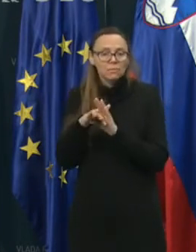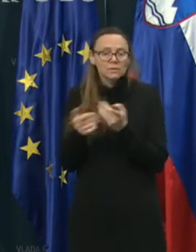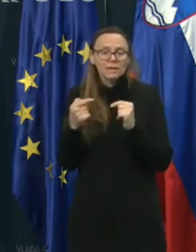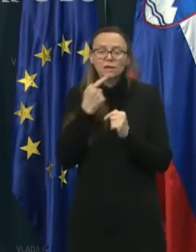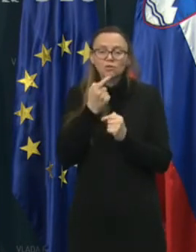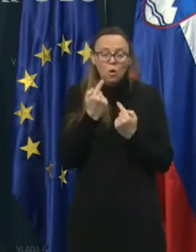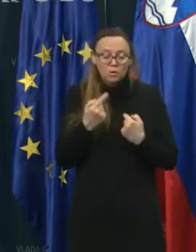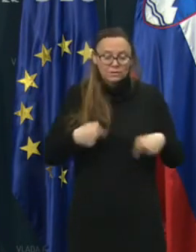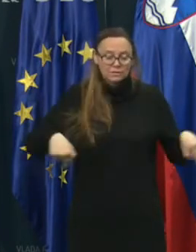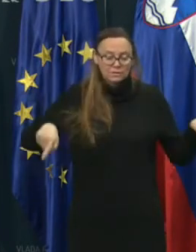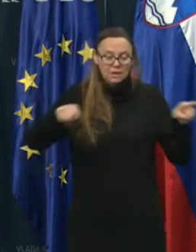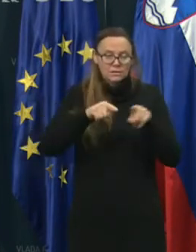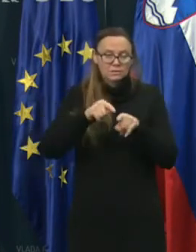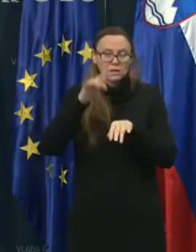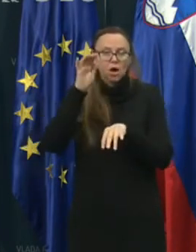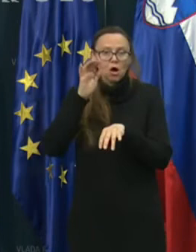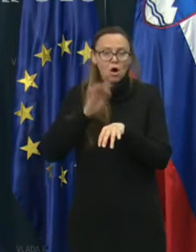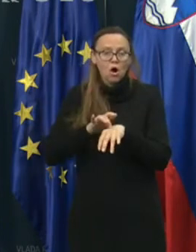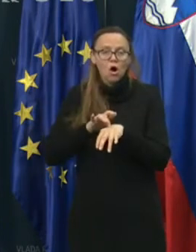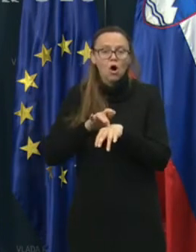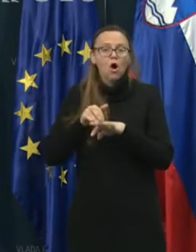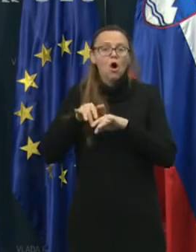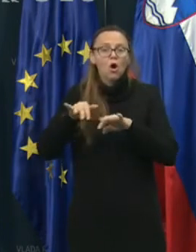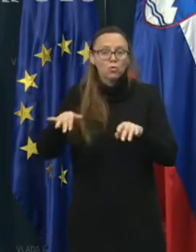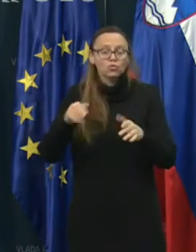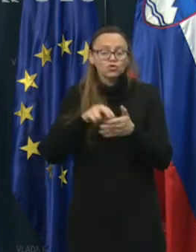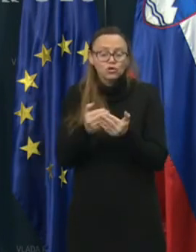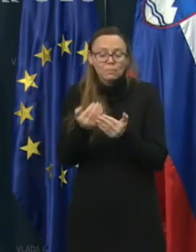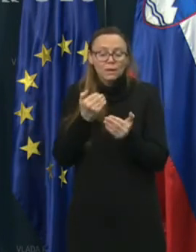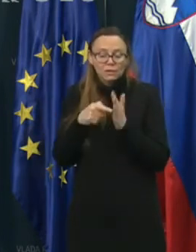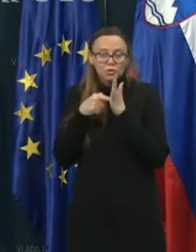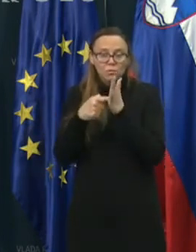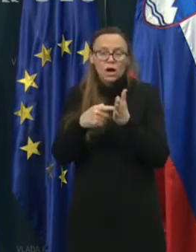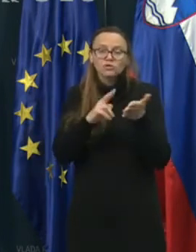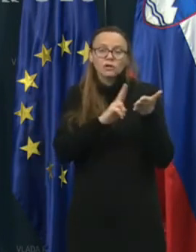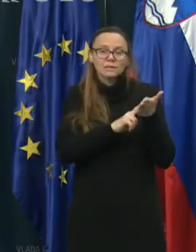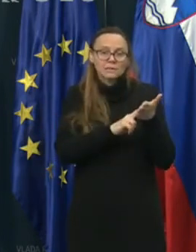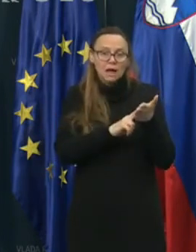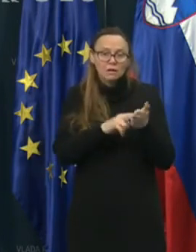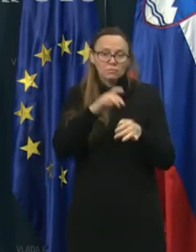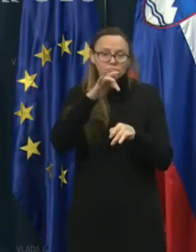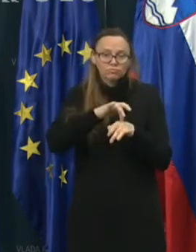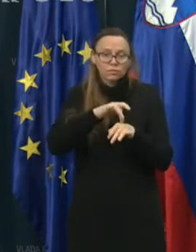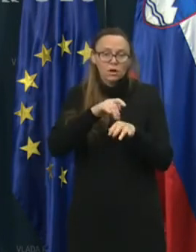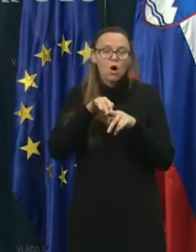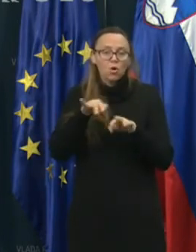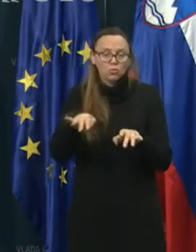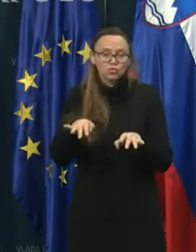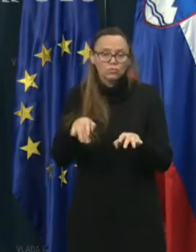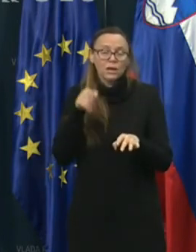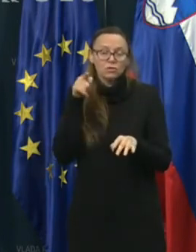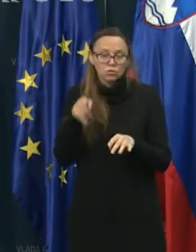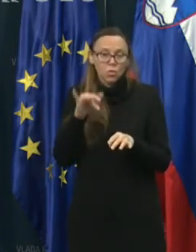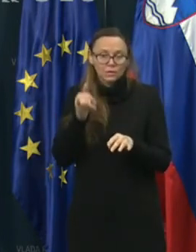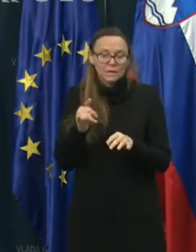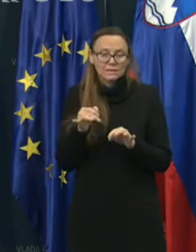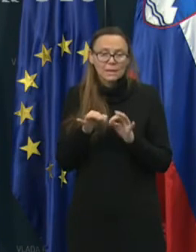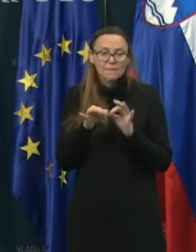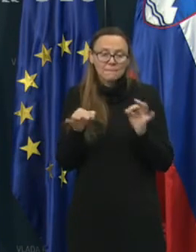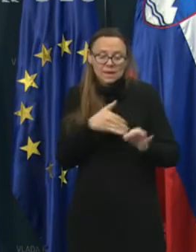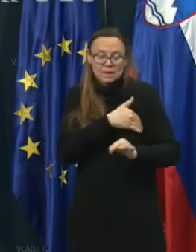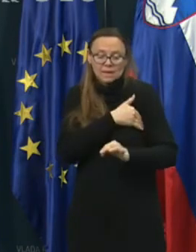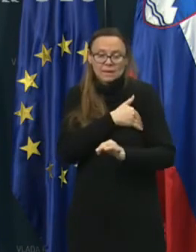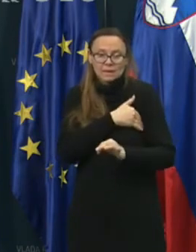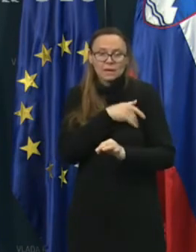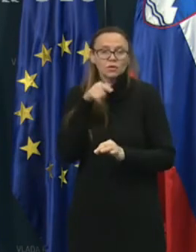od nas okužen, še predno kaže znake okužbe. Tako da vsekakor to, da se meri